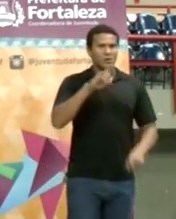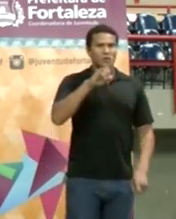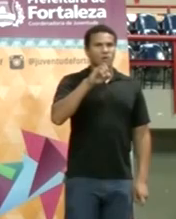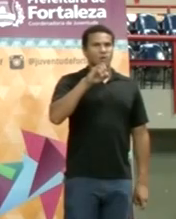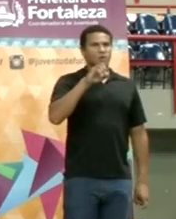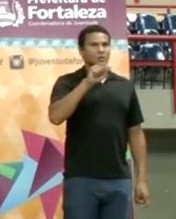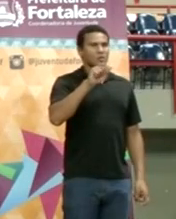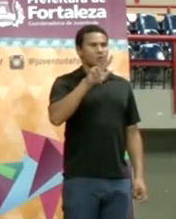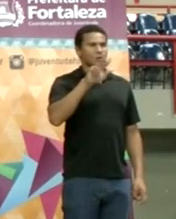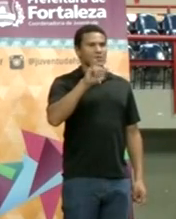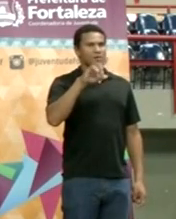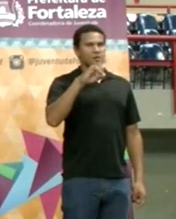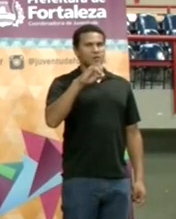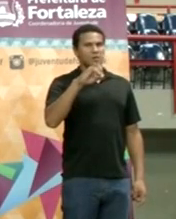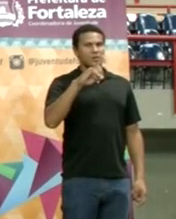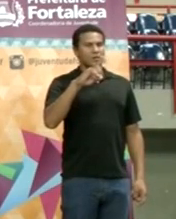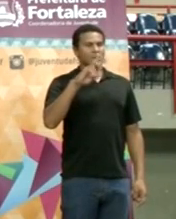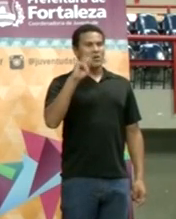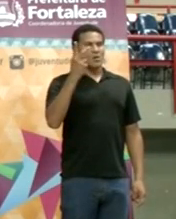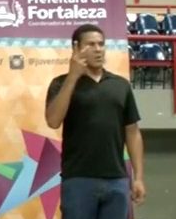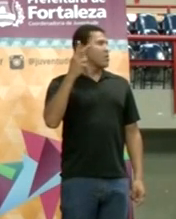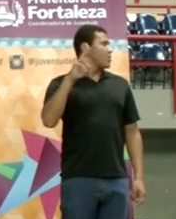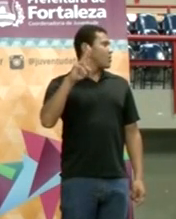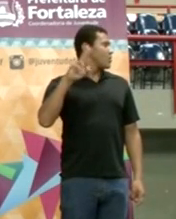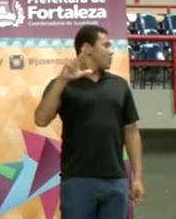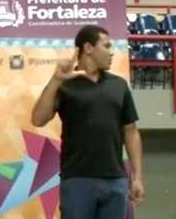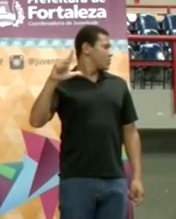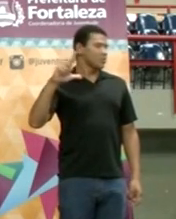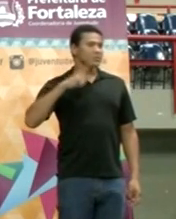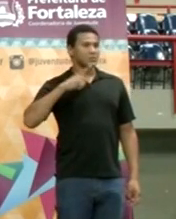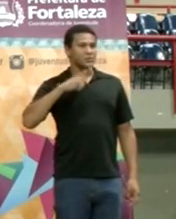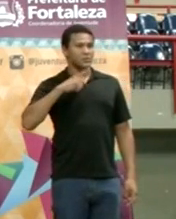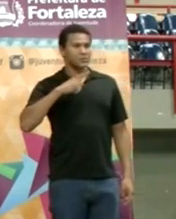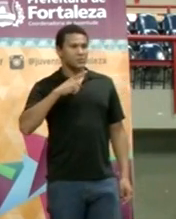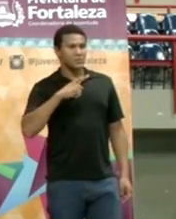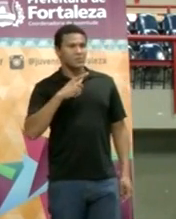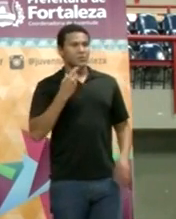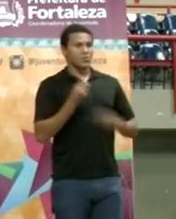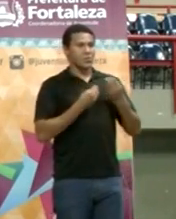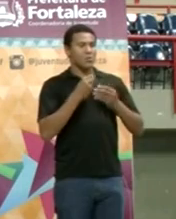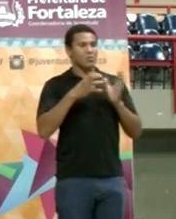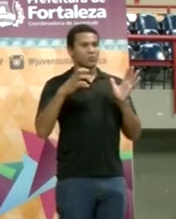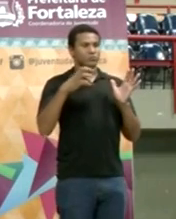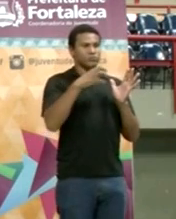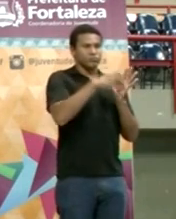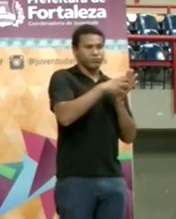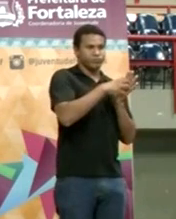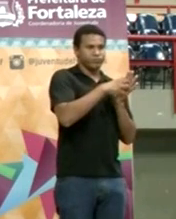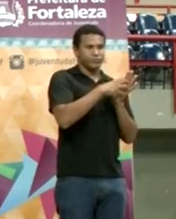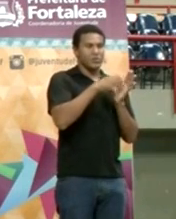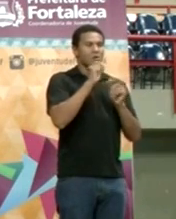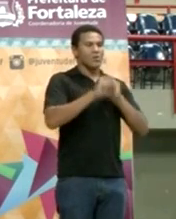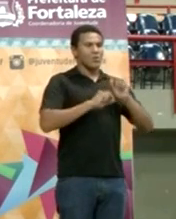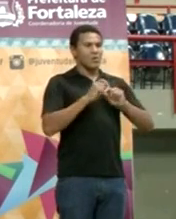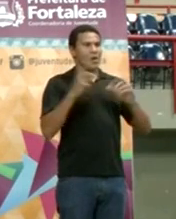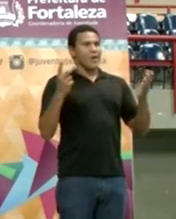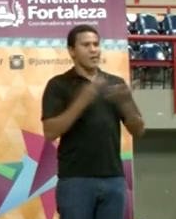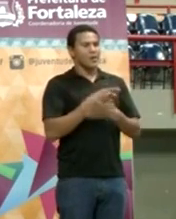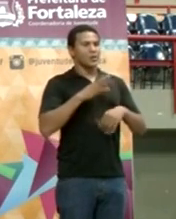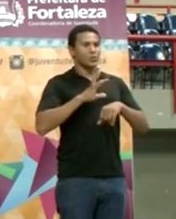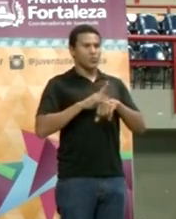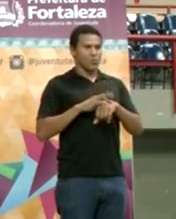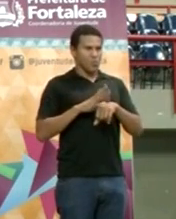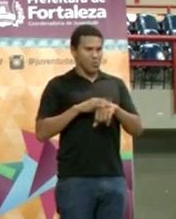pesquisas dele, ele concluiu que a tendência do vírus da AIDS é se tornar uma doença crônica. E o que é uma